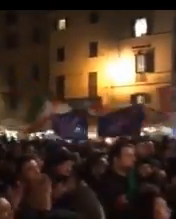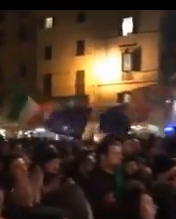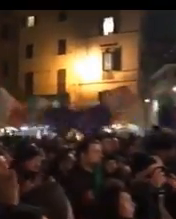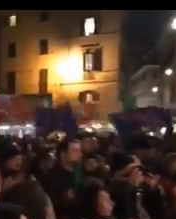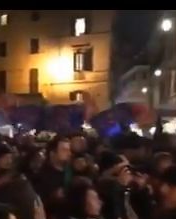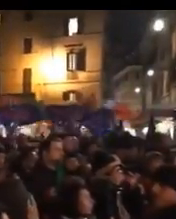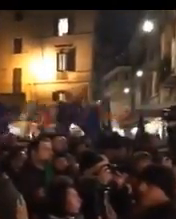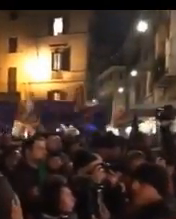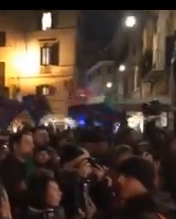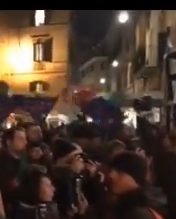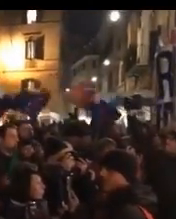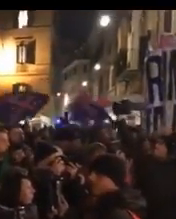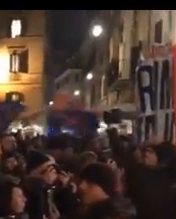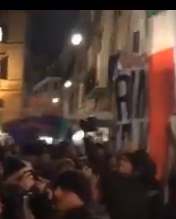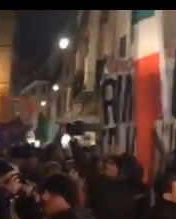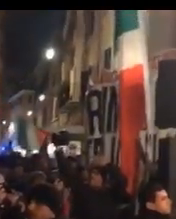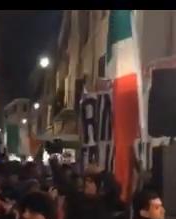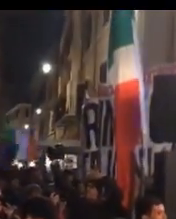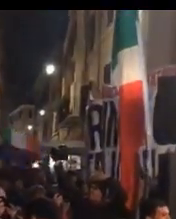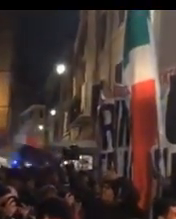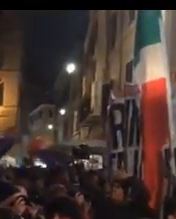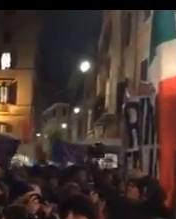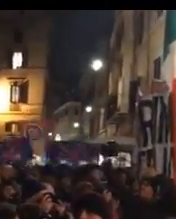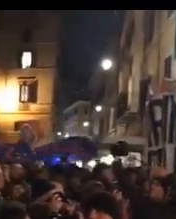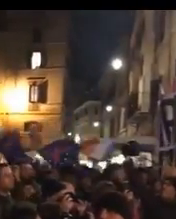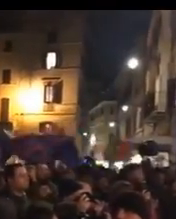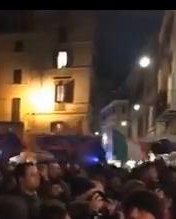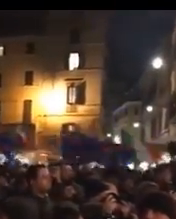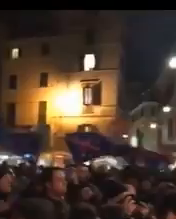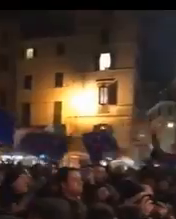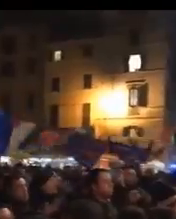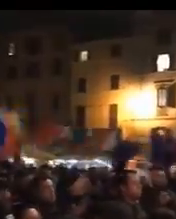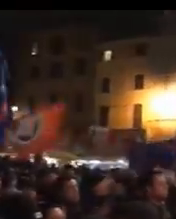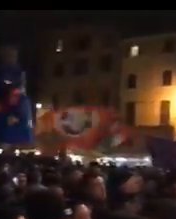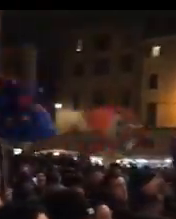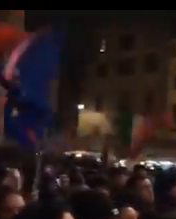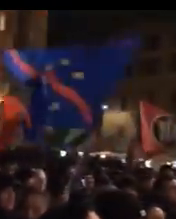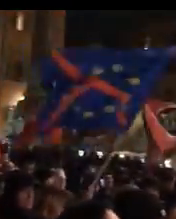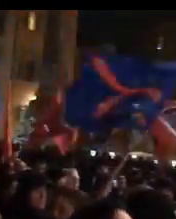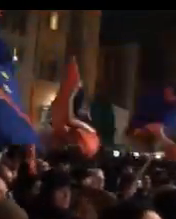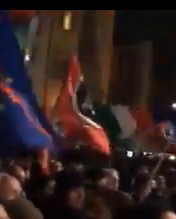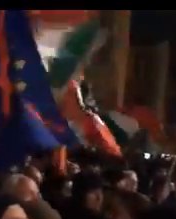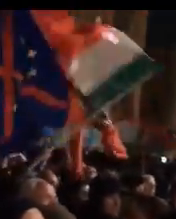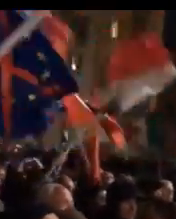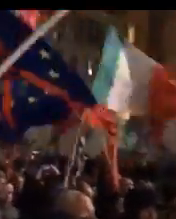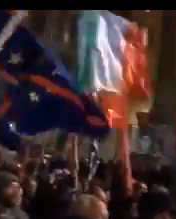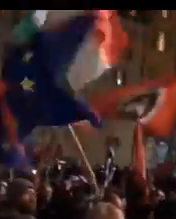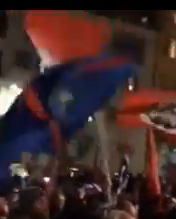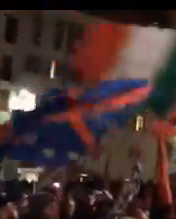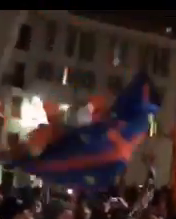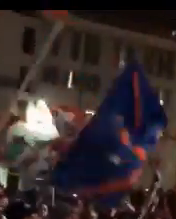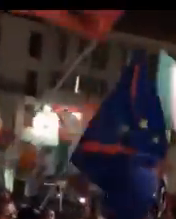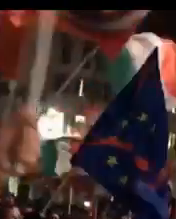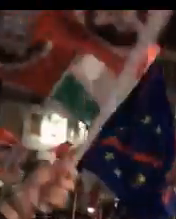a tutto quello che si vede. E lo sanno bene, per questo hanno paura.